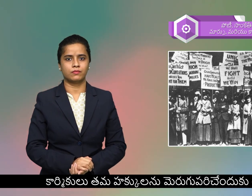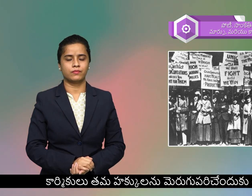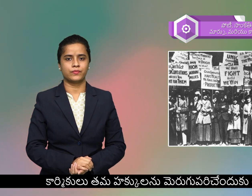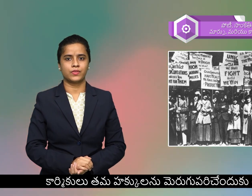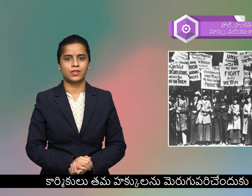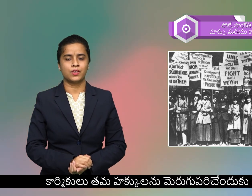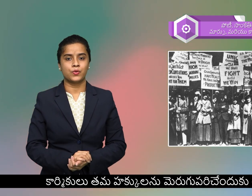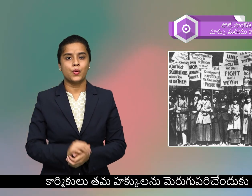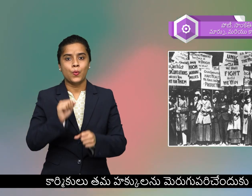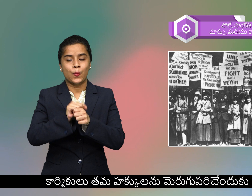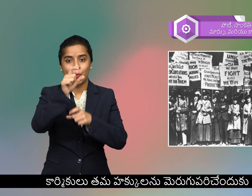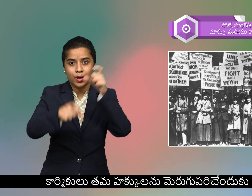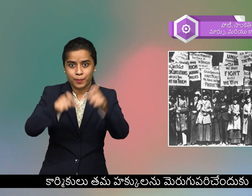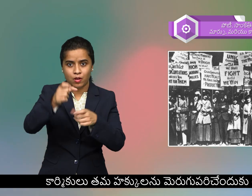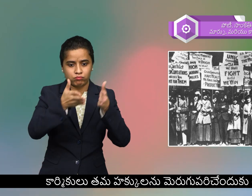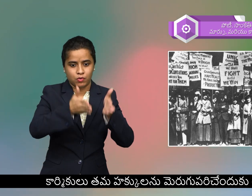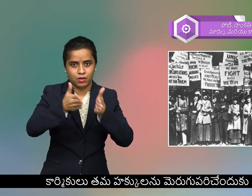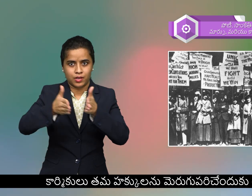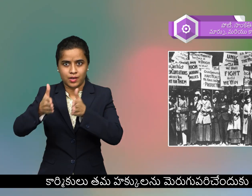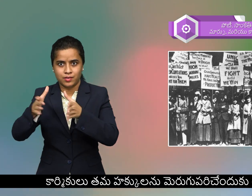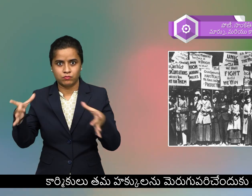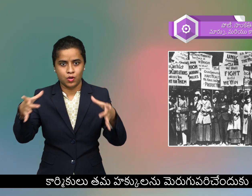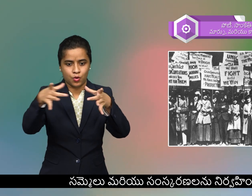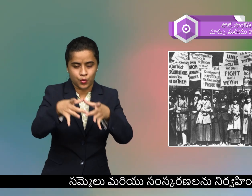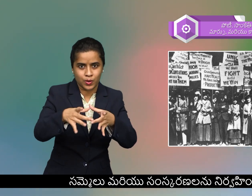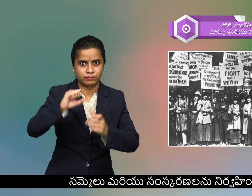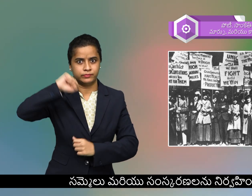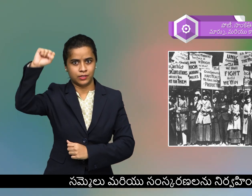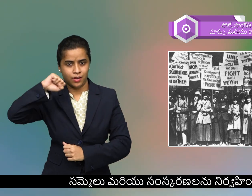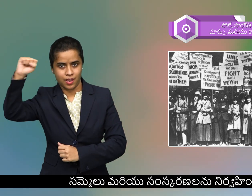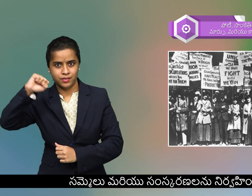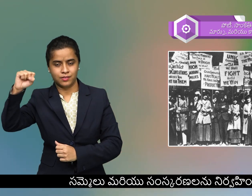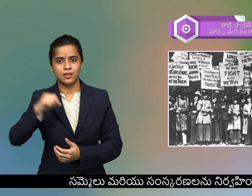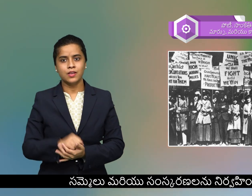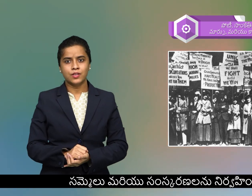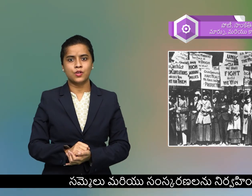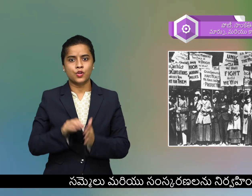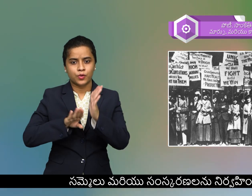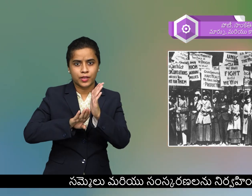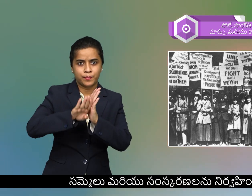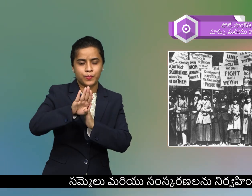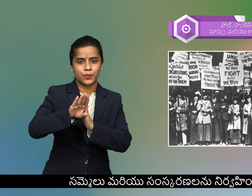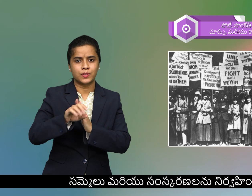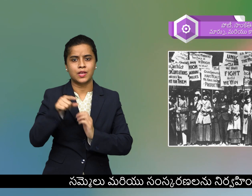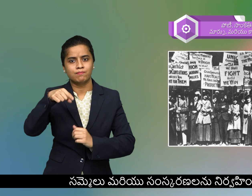కార్మికులు తమ హక్కులను మెరుగుపరిచేందుకు యూనియన్లు, సమ్మెలు మరియు సంస్కరణలను